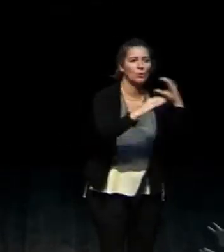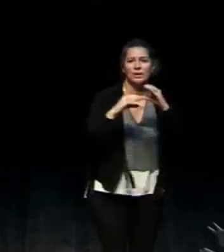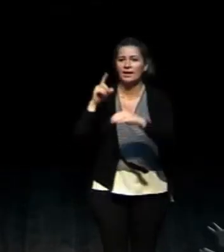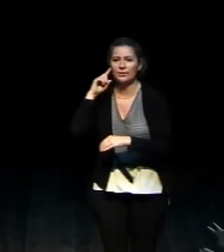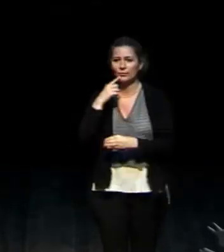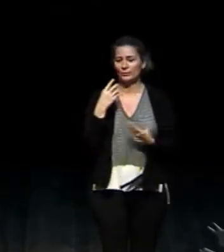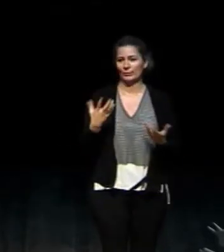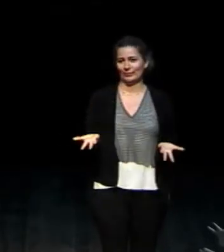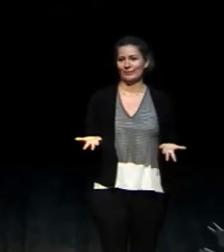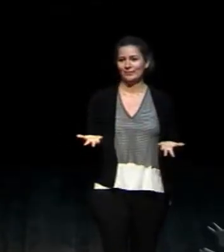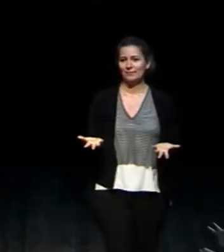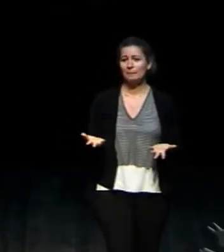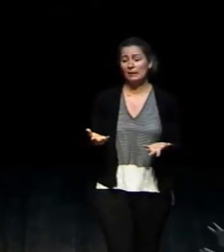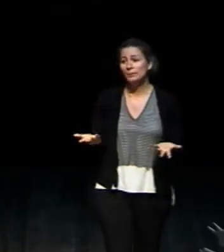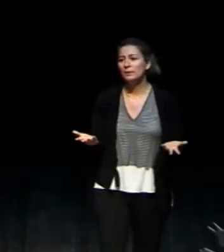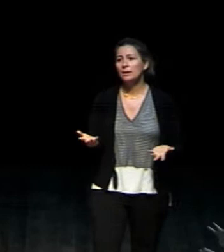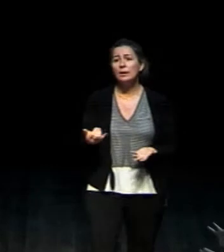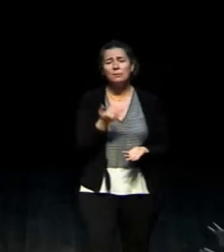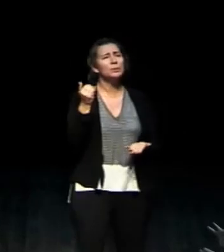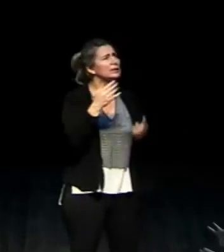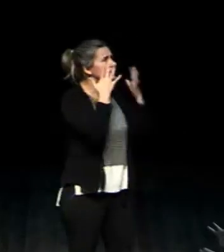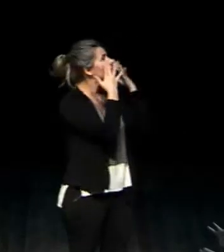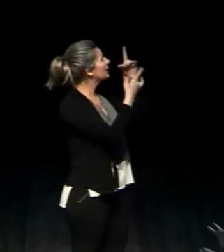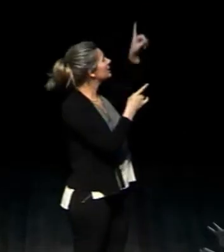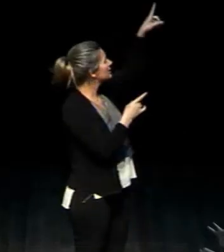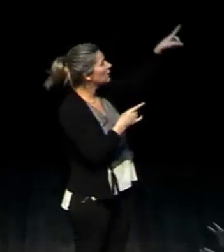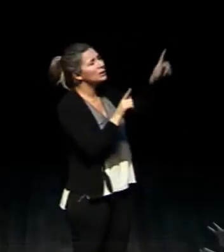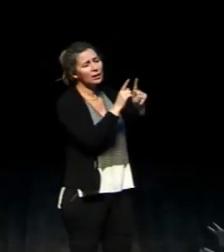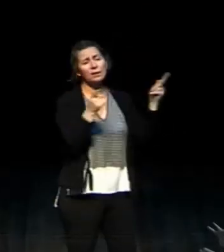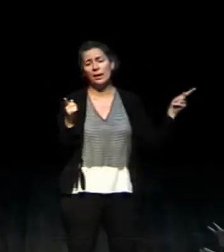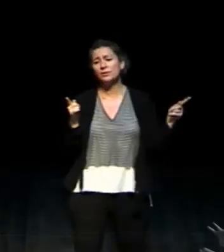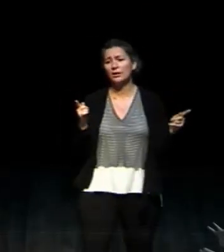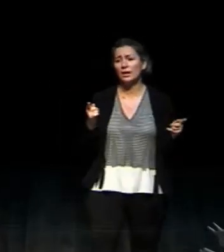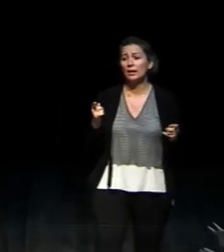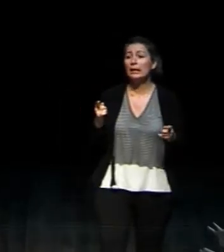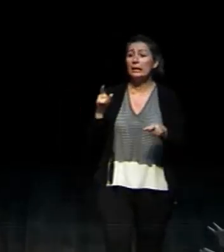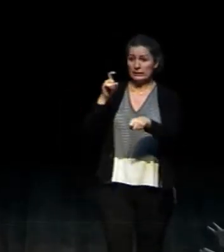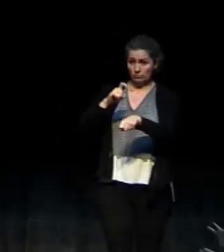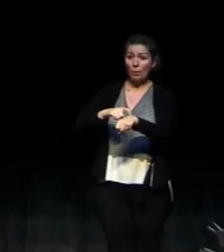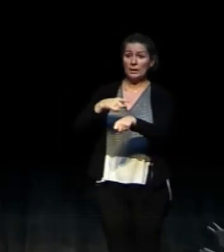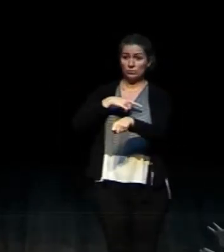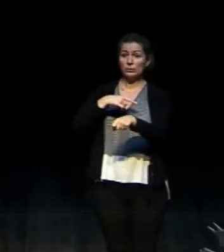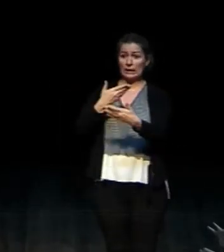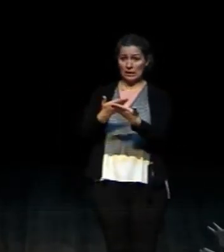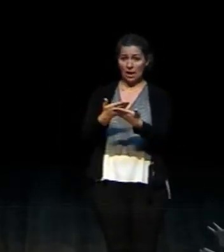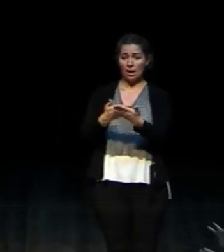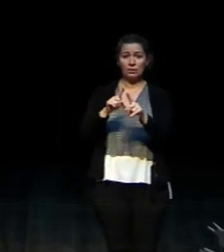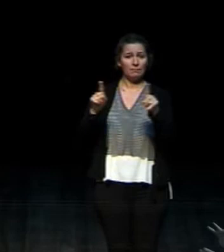consegue interagir, se comunicar com um surdo. Então, é muito importante se atentar a essas questões. Existem momentos